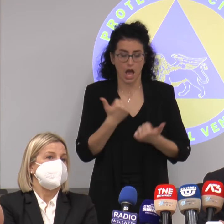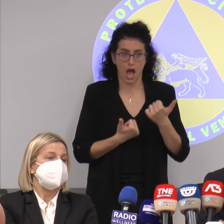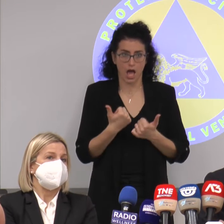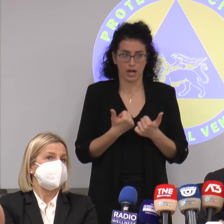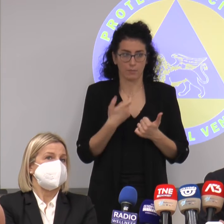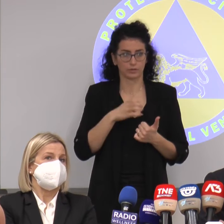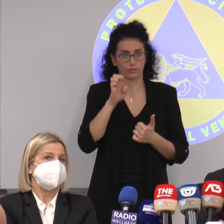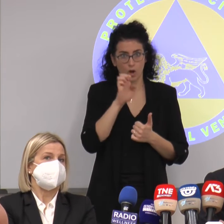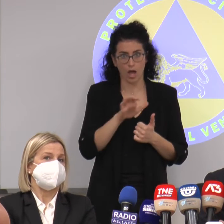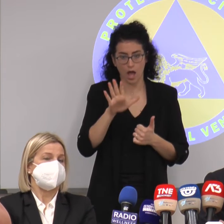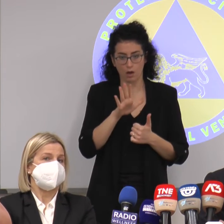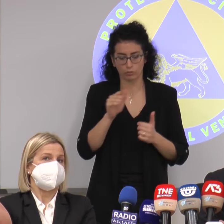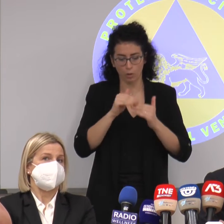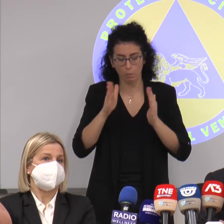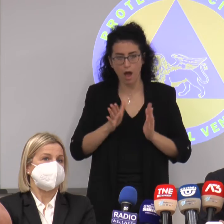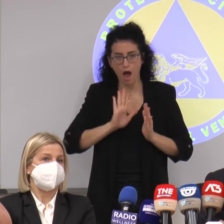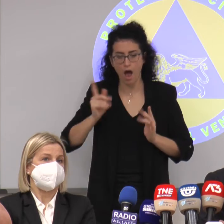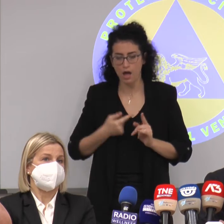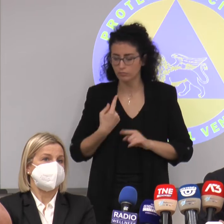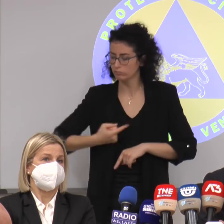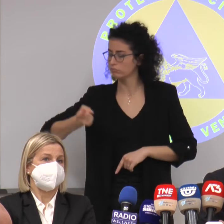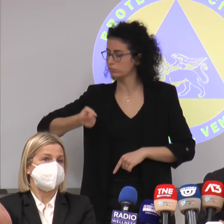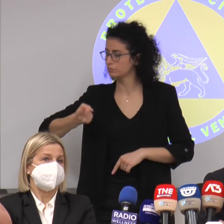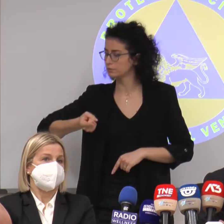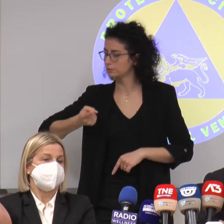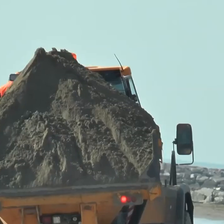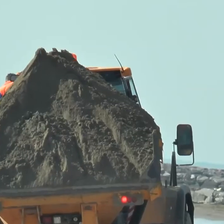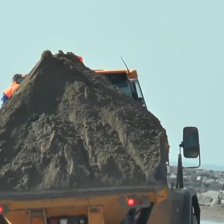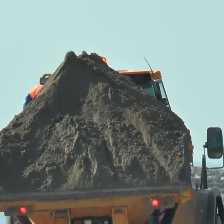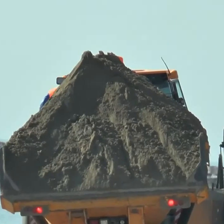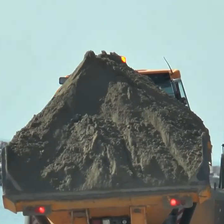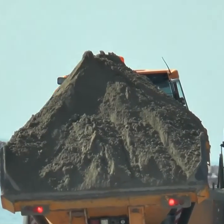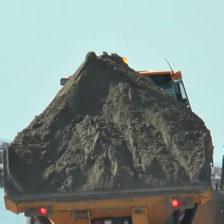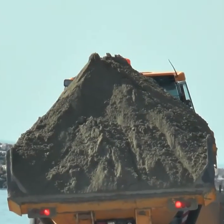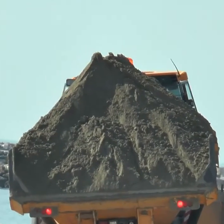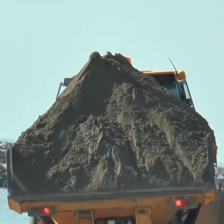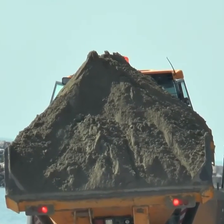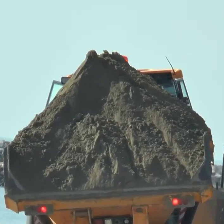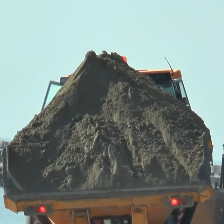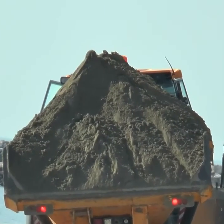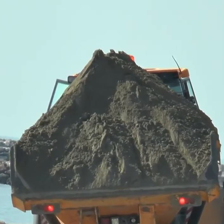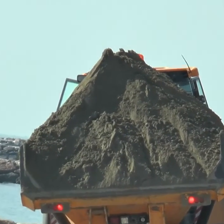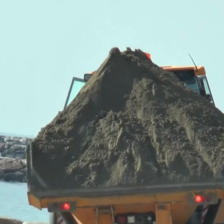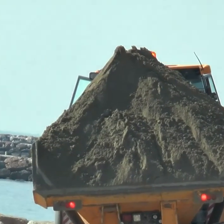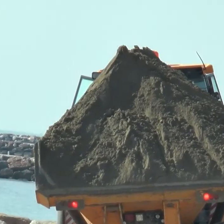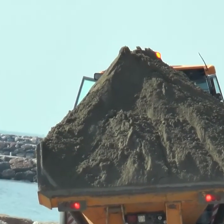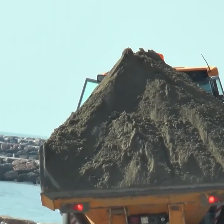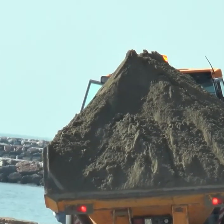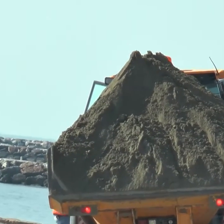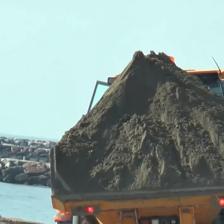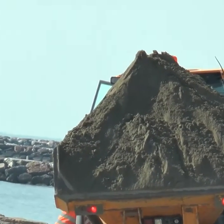in casa nostra a dettare regole che io non condivido rispetto ai canoni del demanio